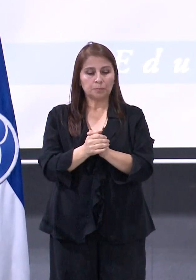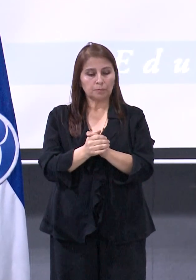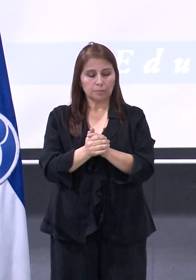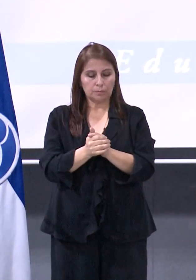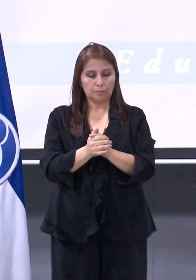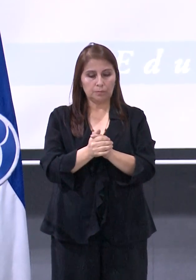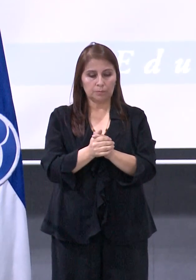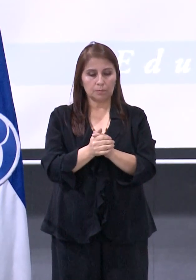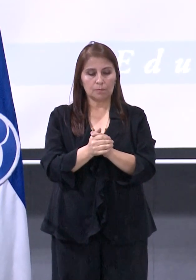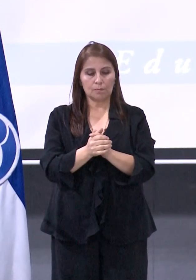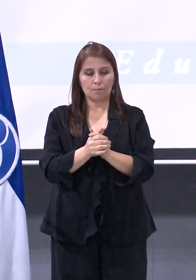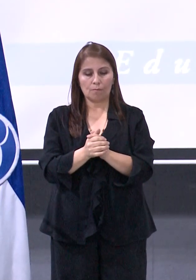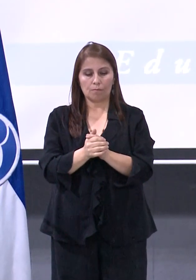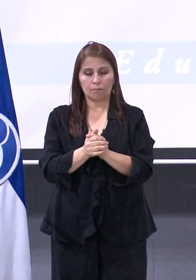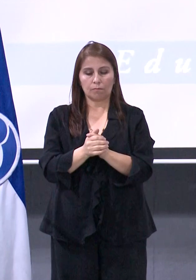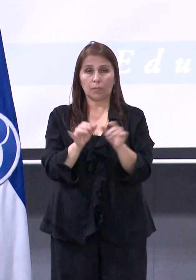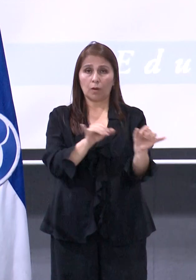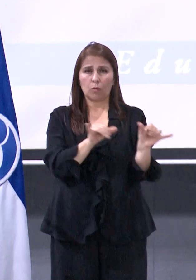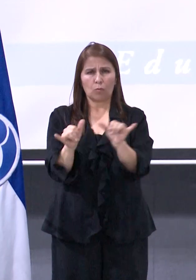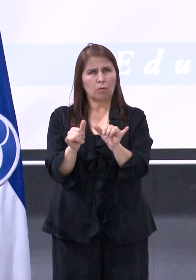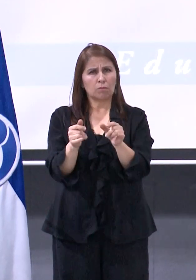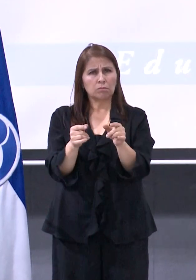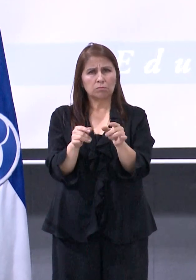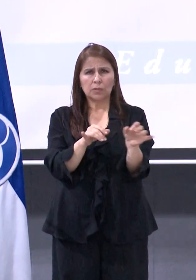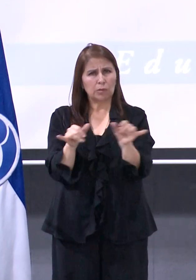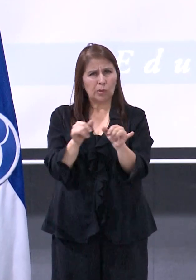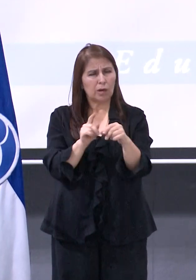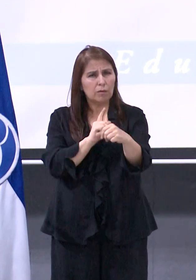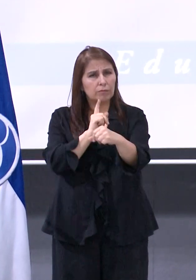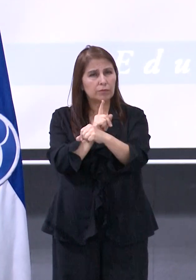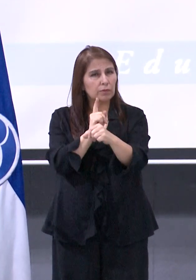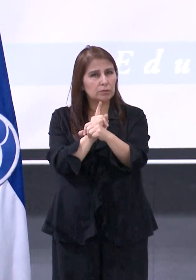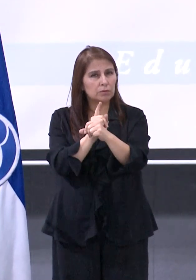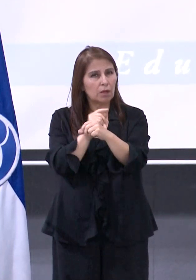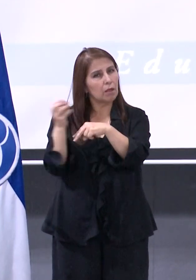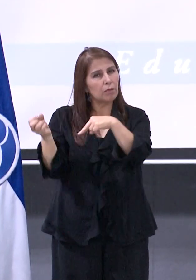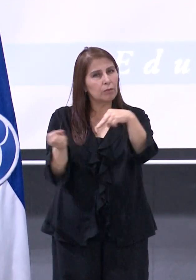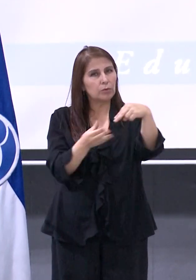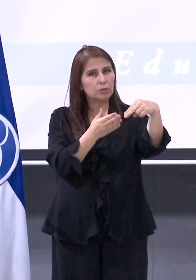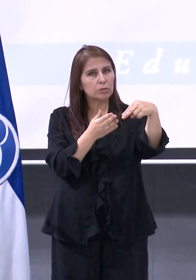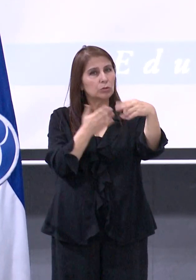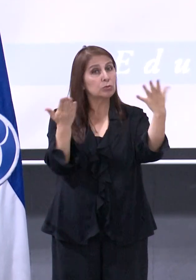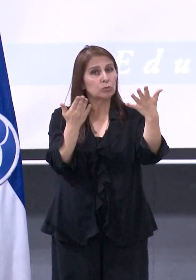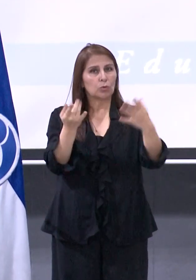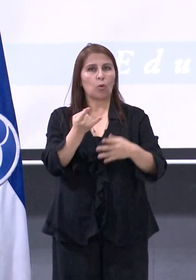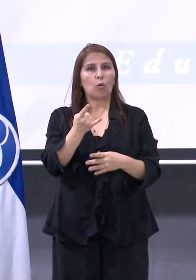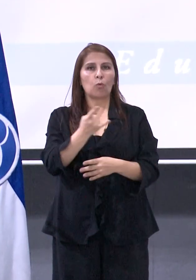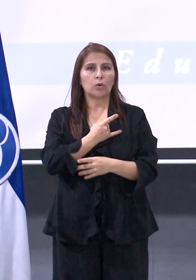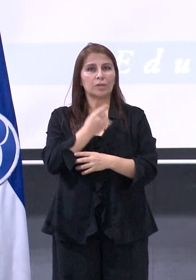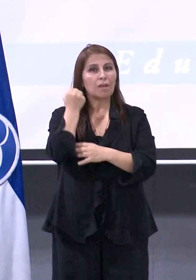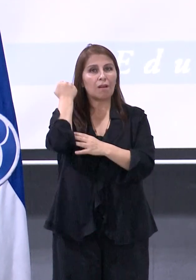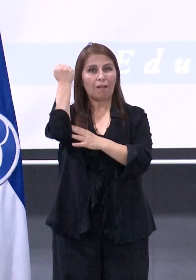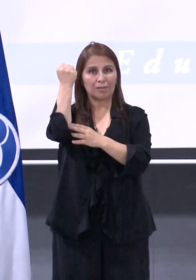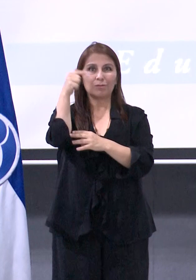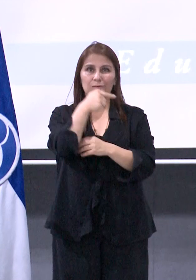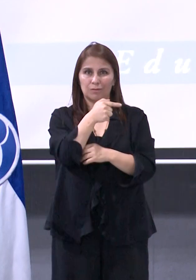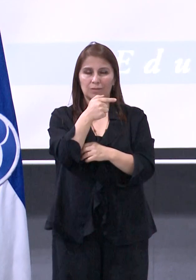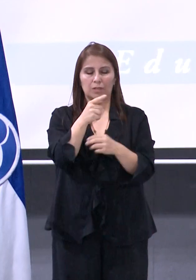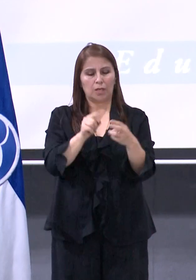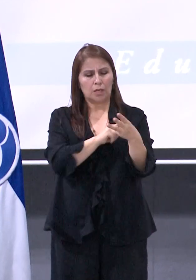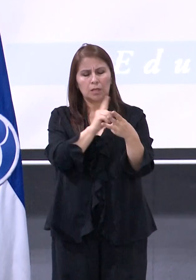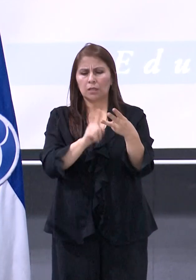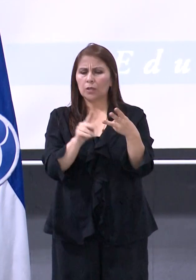también había una facultad ahí empezó la facultad educación la universidad nacional también está ahí había otra